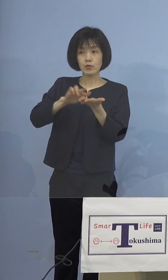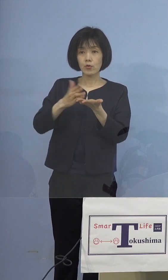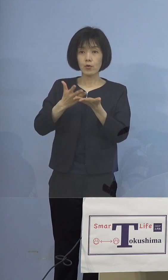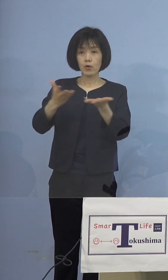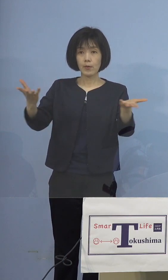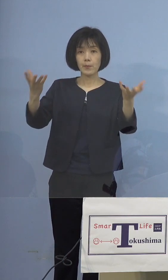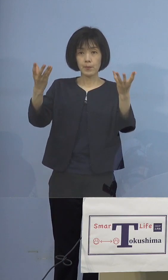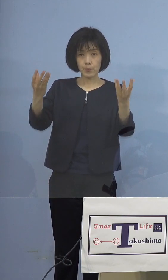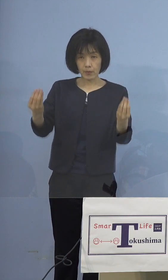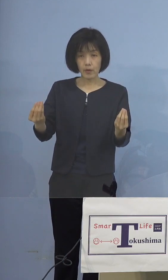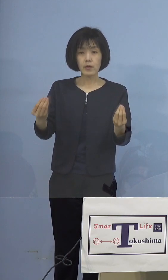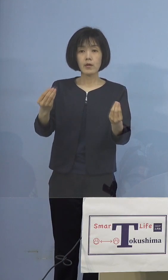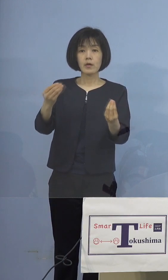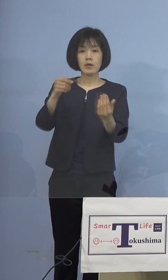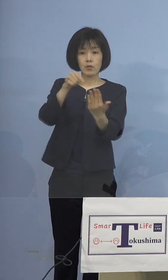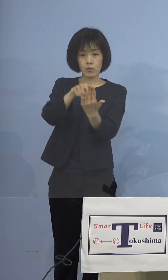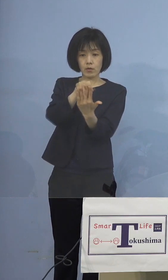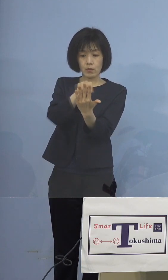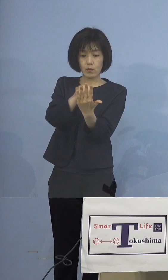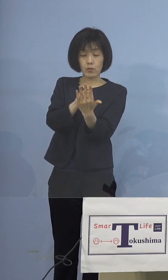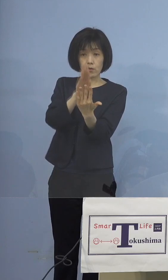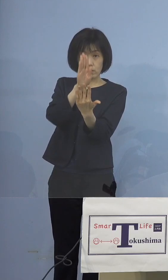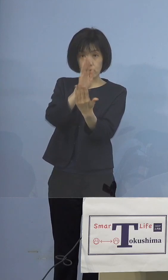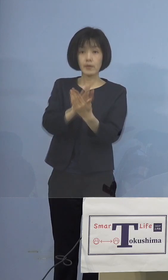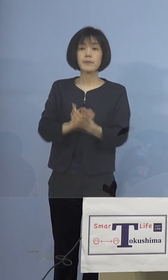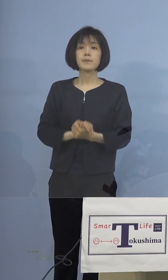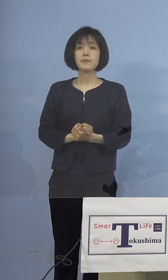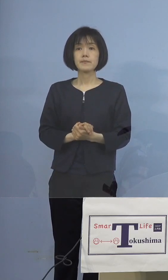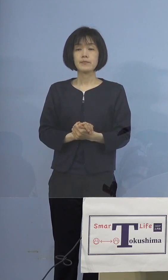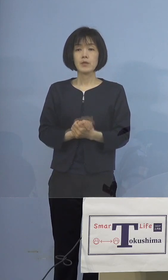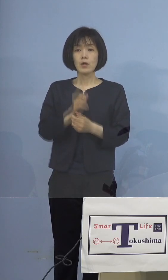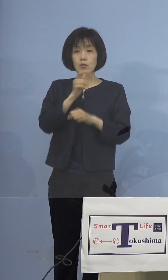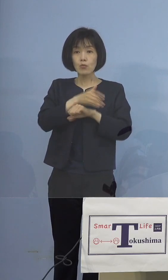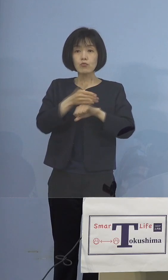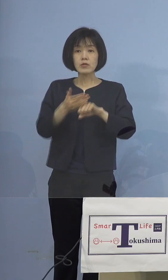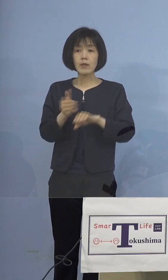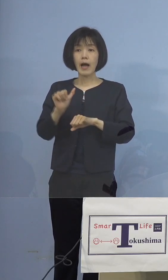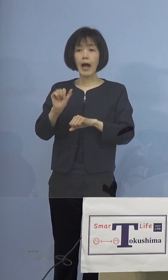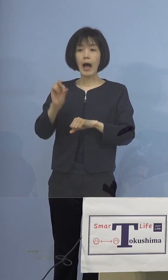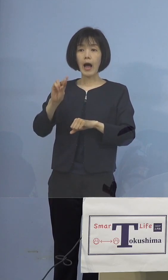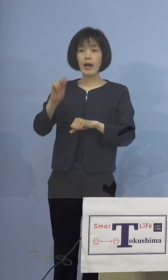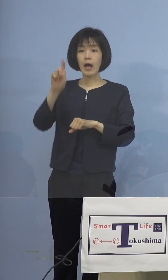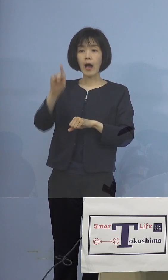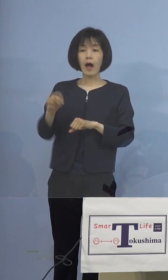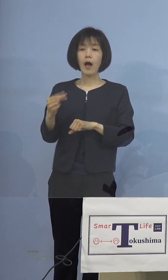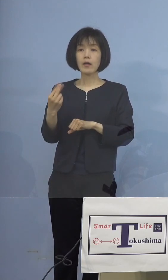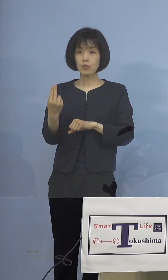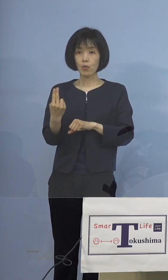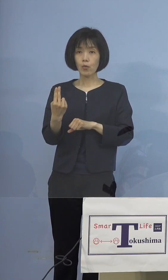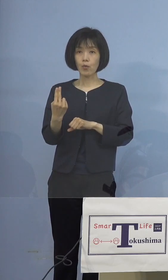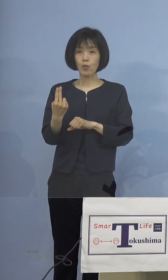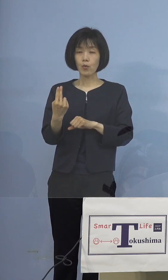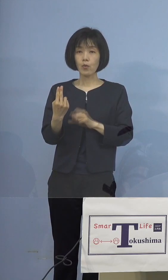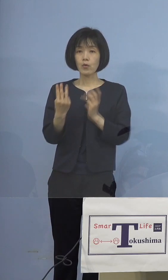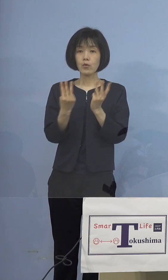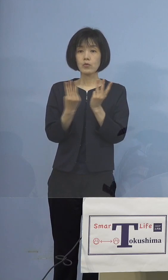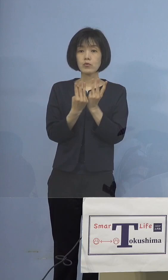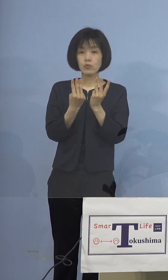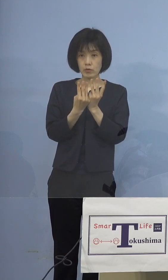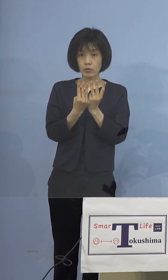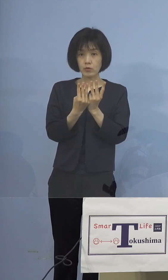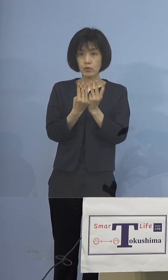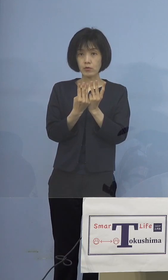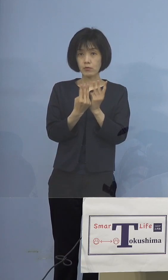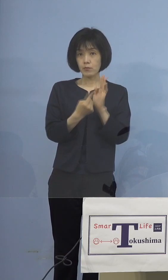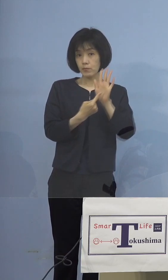参照ください。これを受けまして徳島アラートにかかる指標はこの次の通りとな